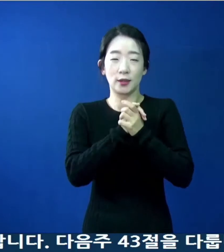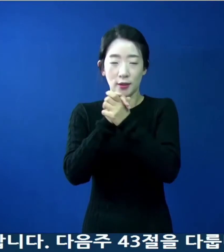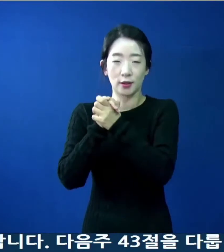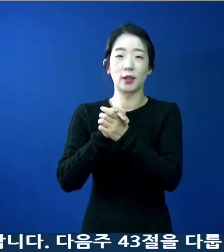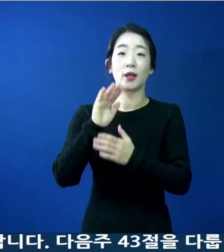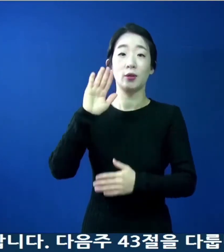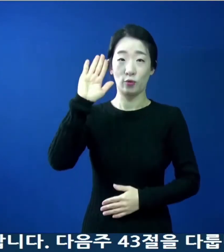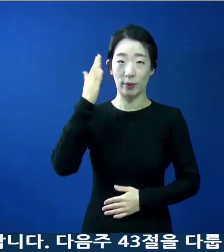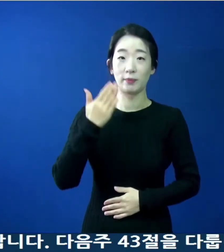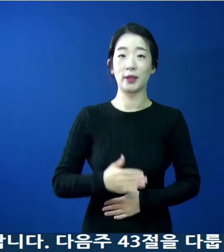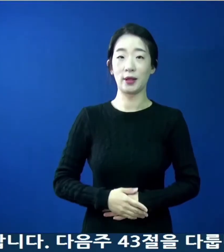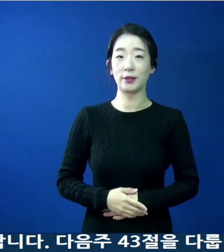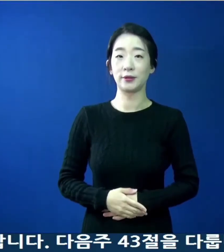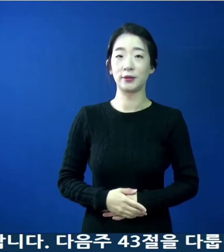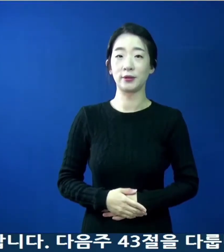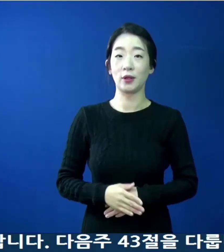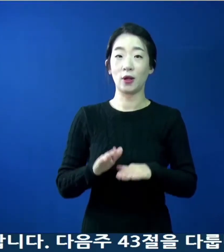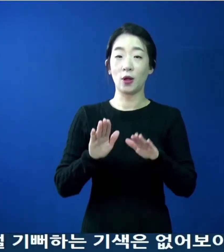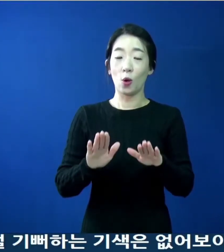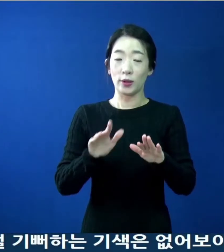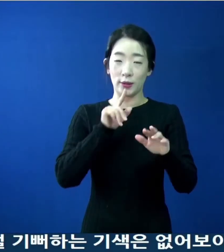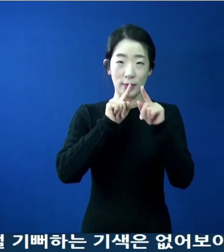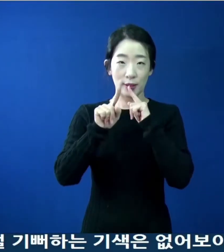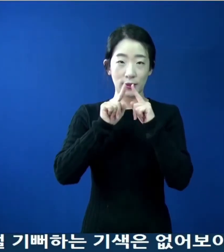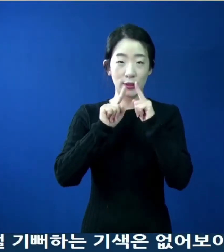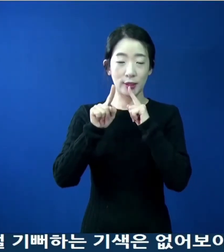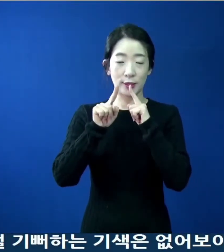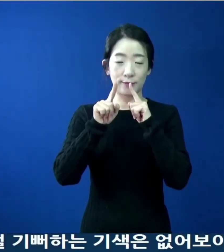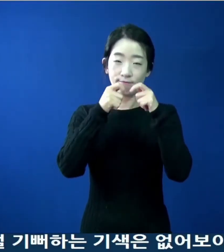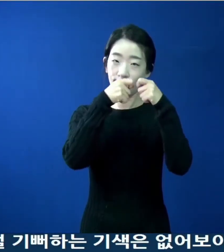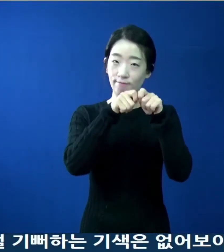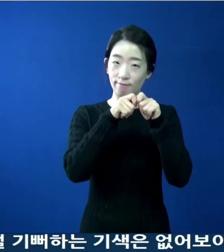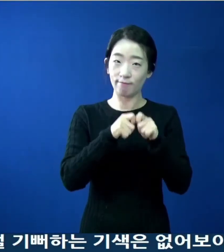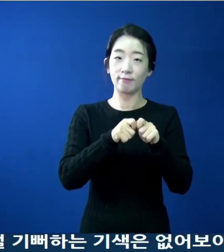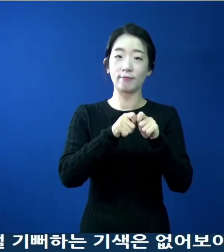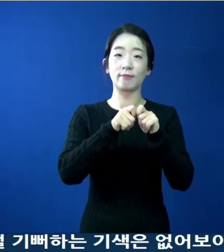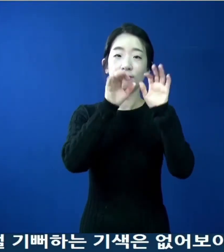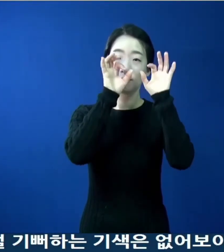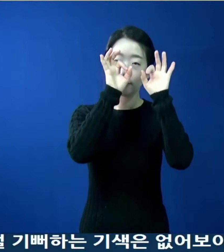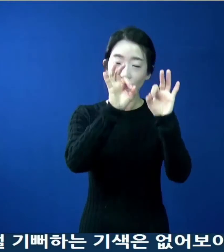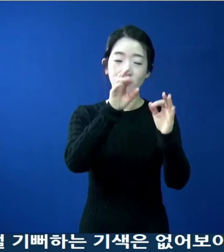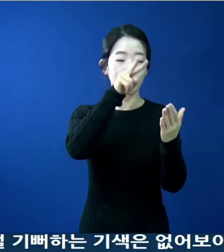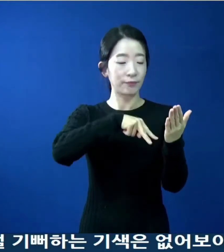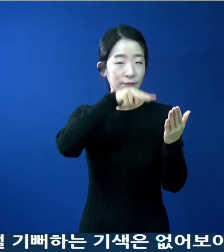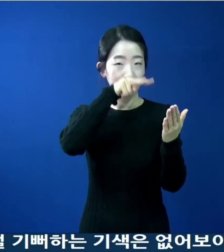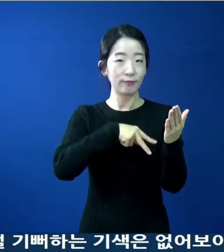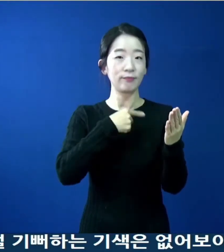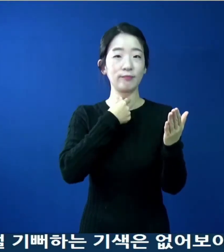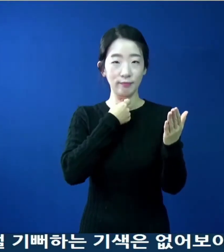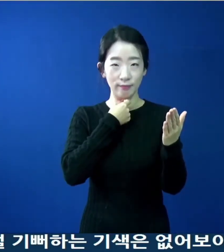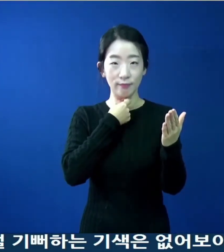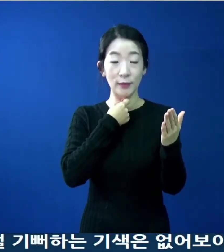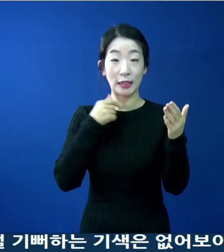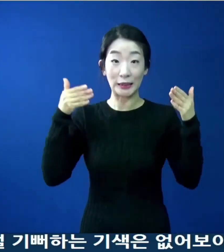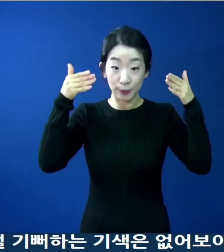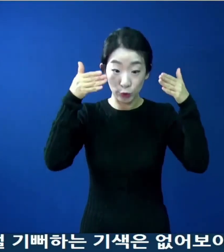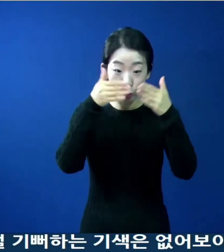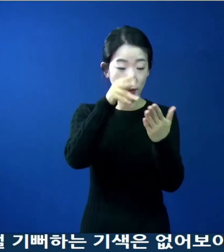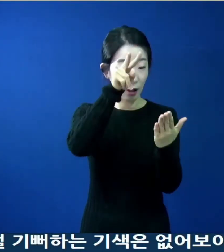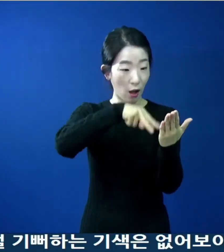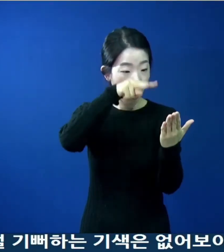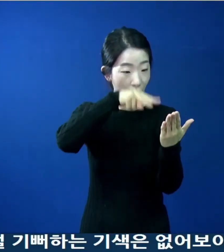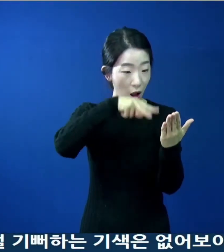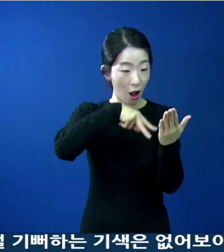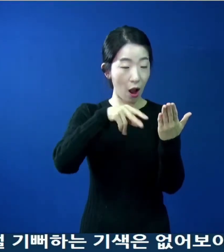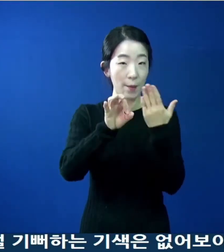오늘 말씀, 이 2절의 말씀을 같이 한번 잘 읽었으면 좋겠습니다. 여러분, 성경 말씀 읽을 때 집중해서 읽으면 이 말씀이